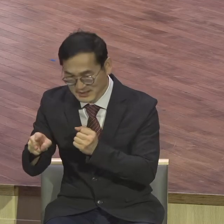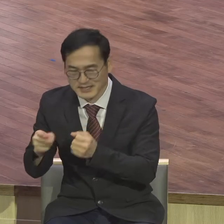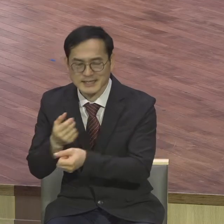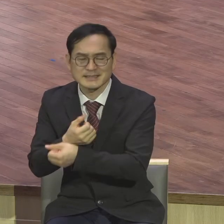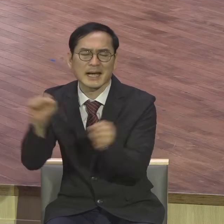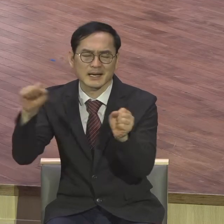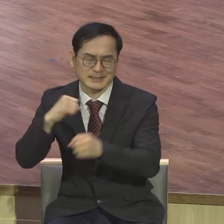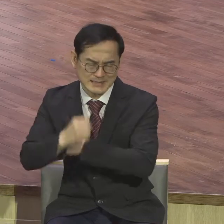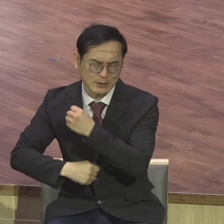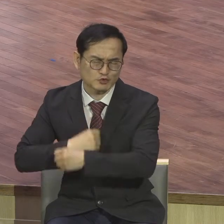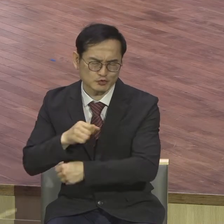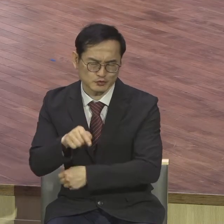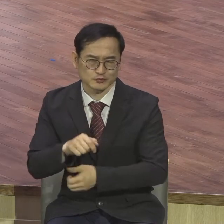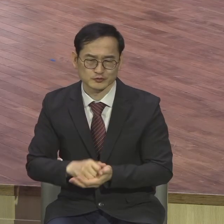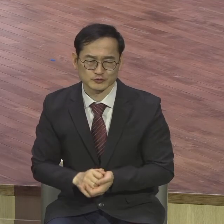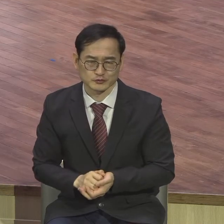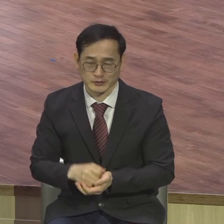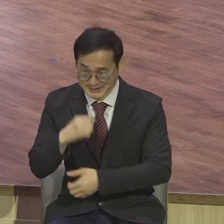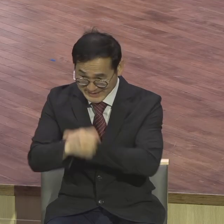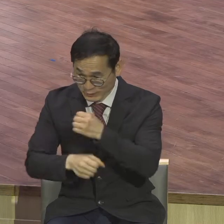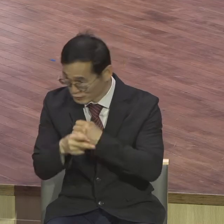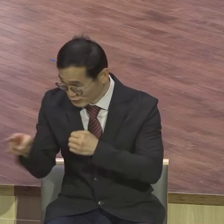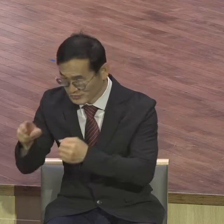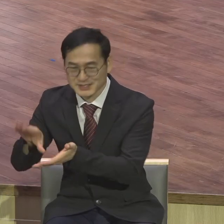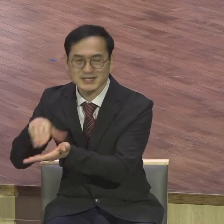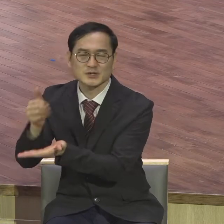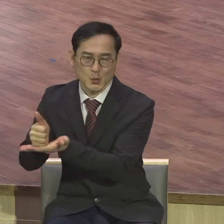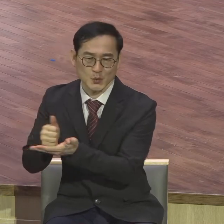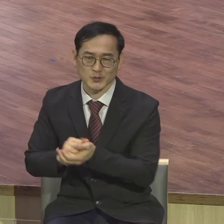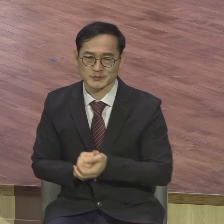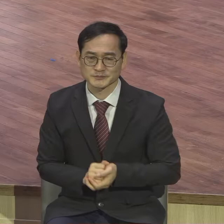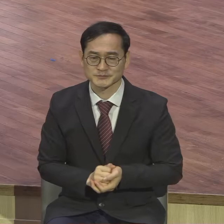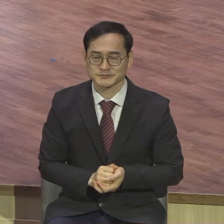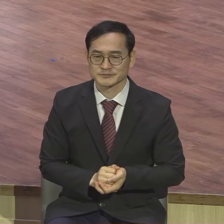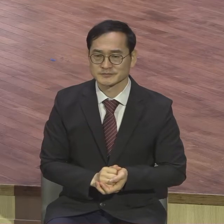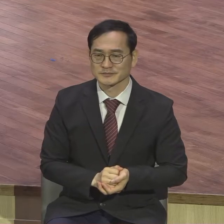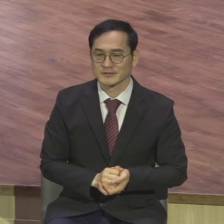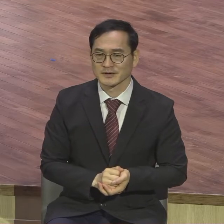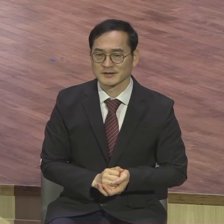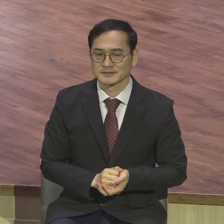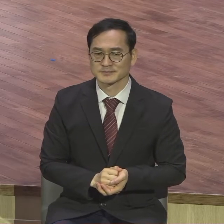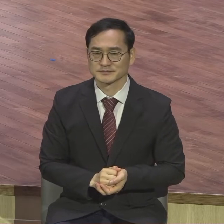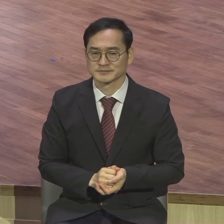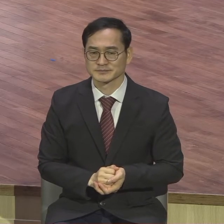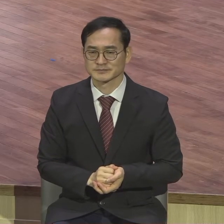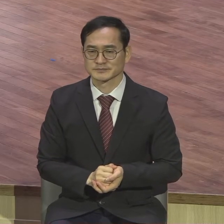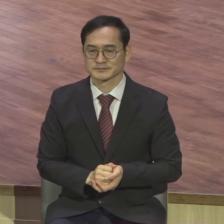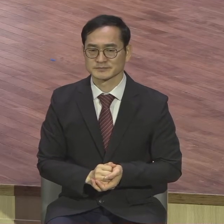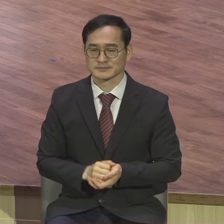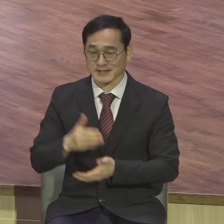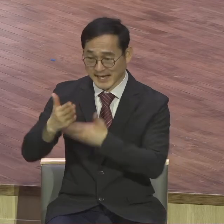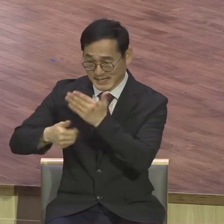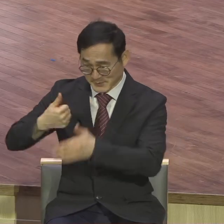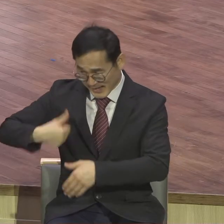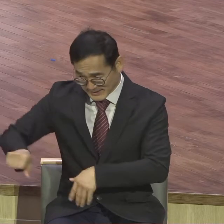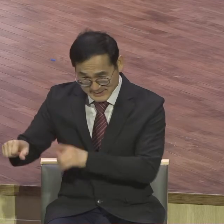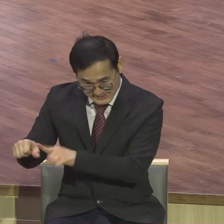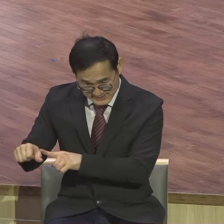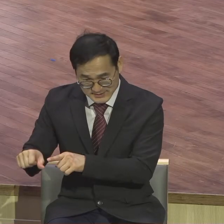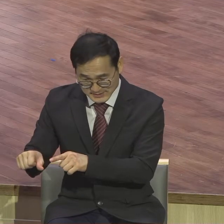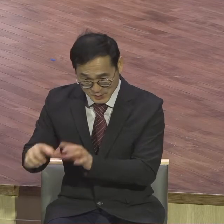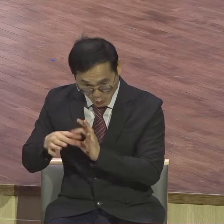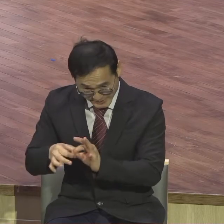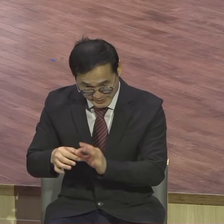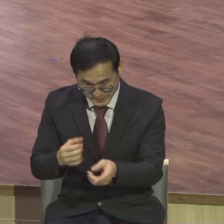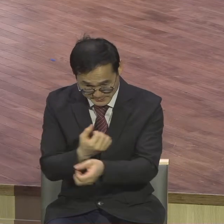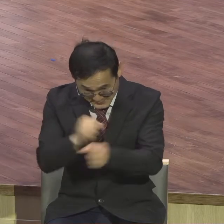그리스도를 정확하게 알면 그 사람 자유예요. 36절에 보면 아들이 너희를 자유롭게 하면 너희가 참으로